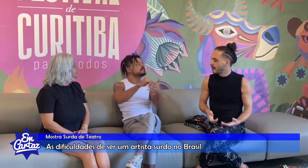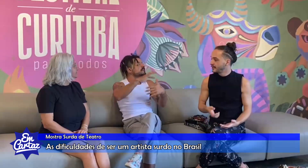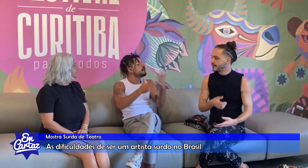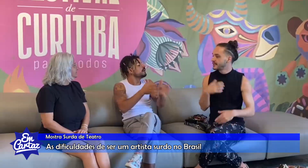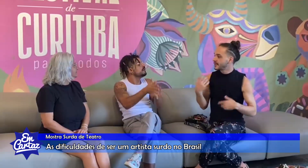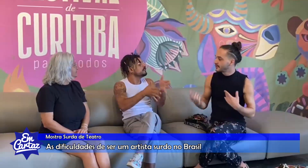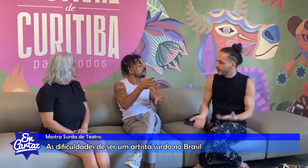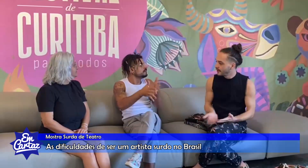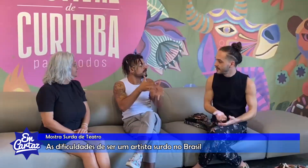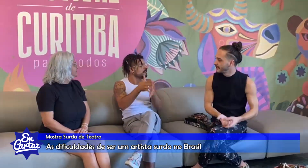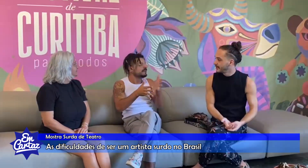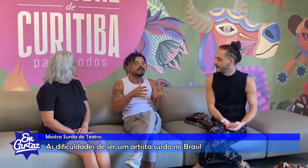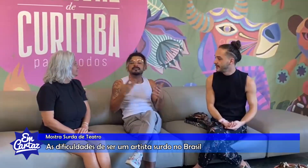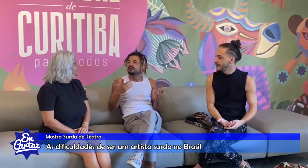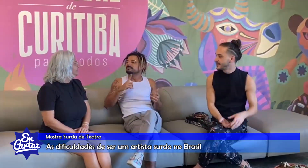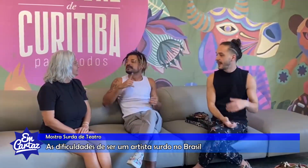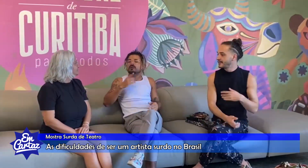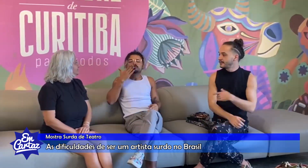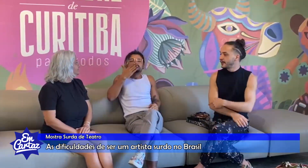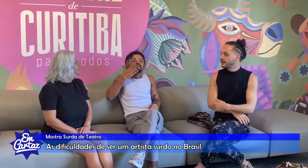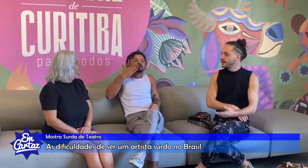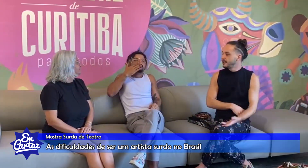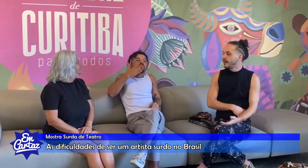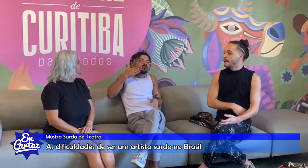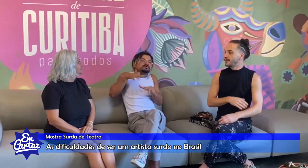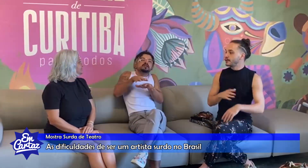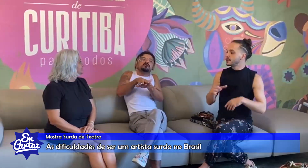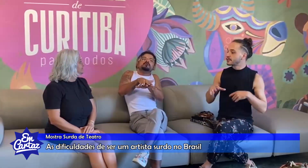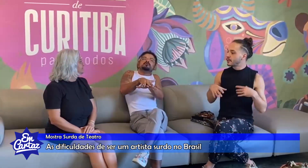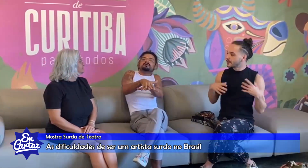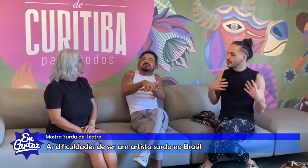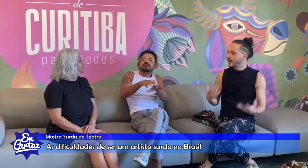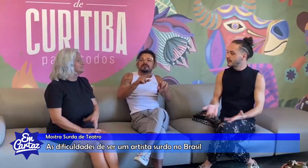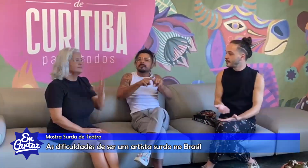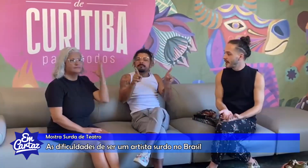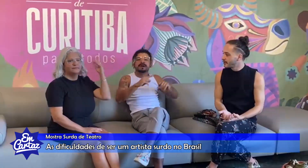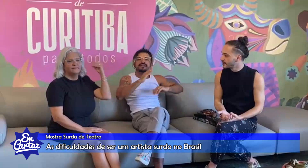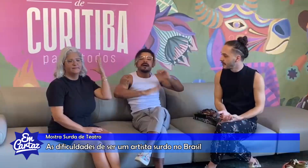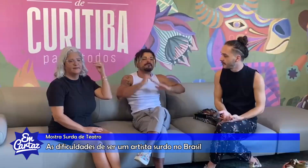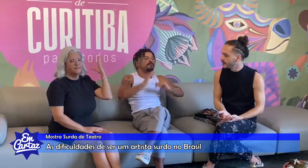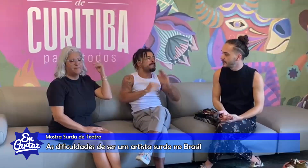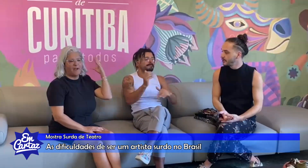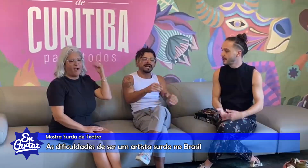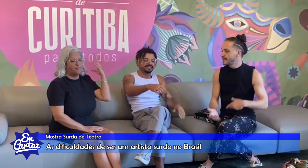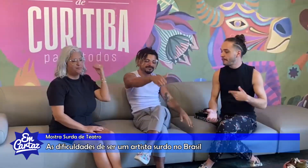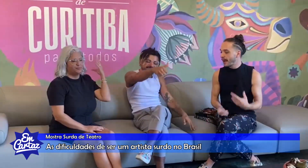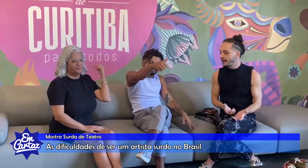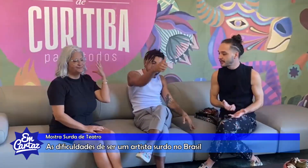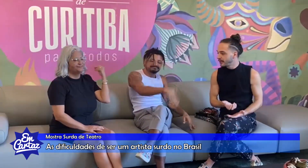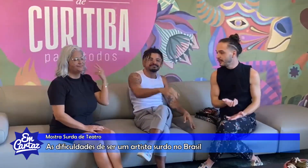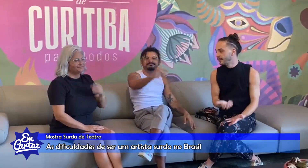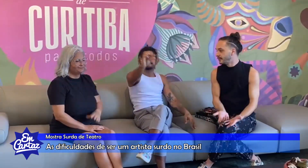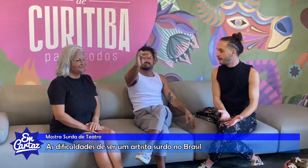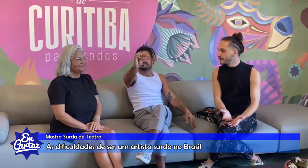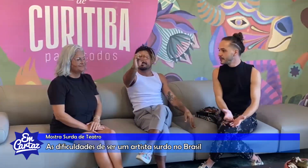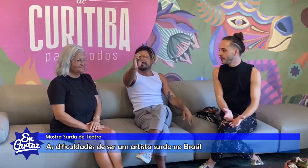das inscrições em língua de sinais? Então não tinha. Tem um discurso, né, sobre a inclusão nesse sentido, mas a prática não funciona,